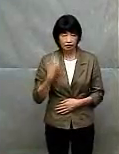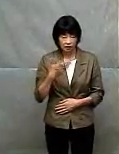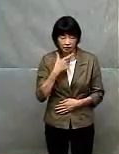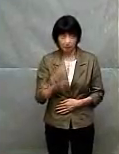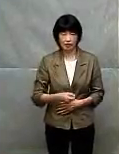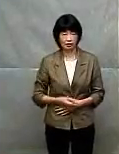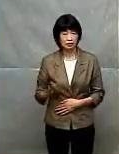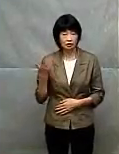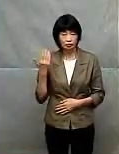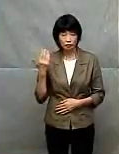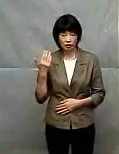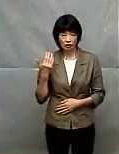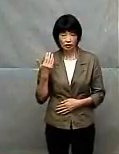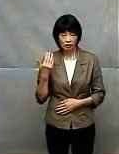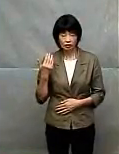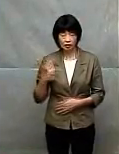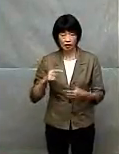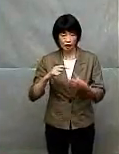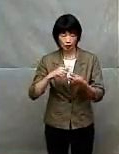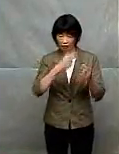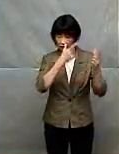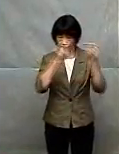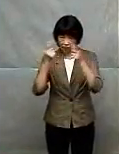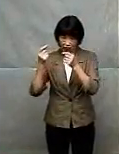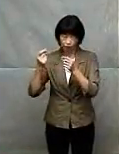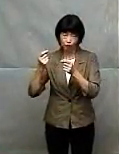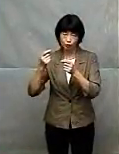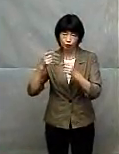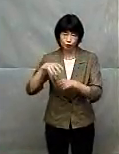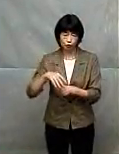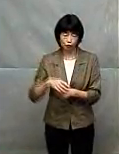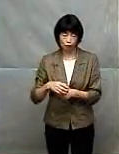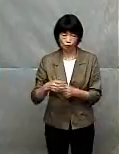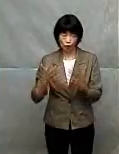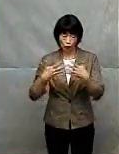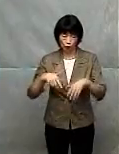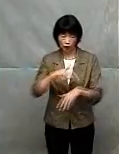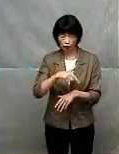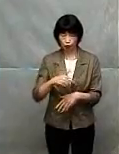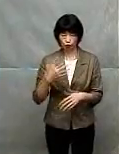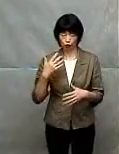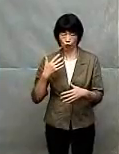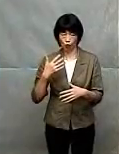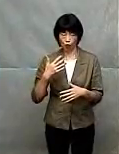先般ですね、山形大学の方で、工学部の学生がですね、